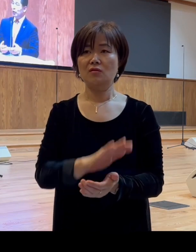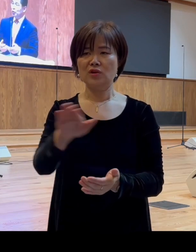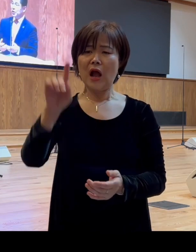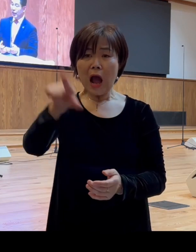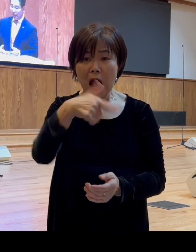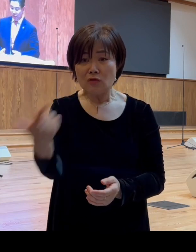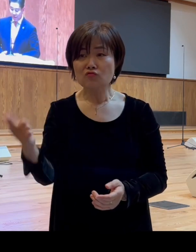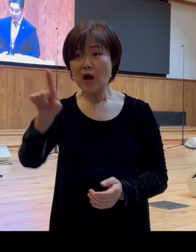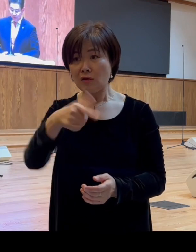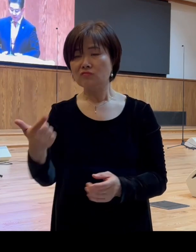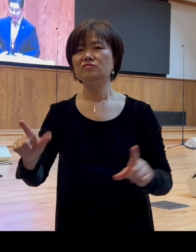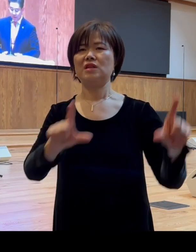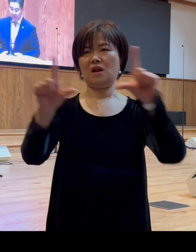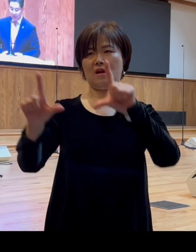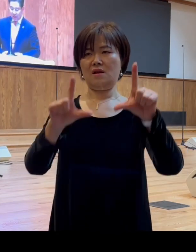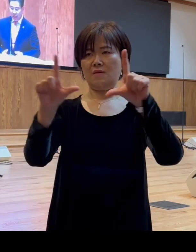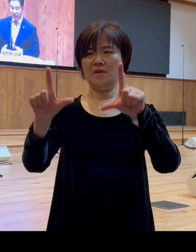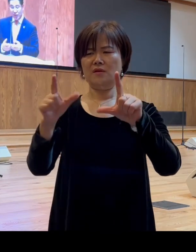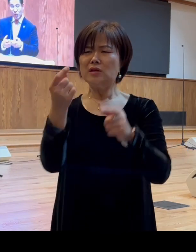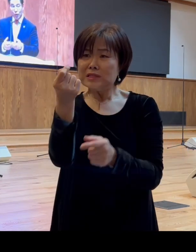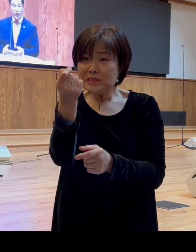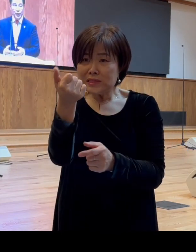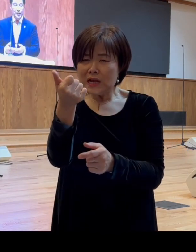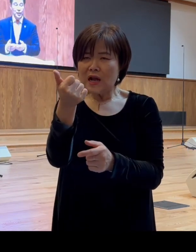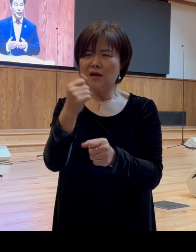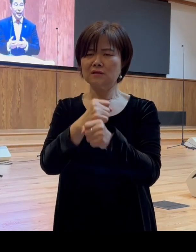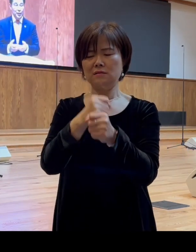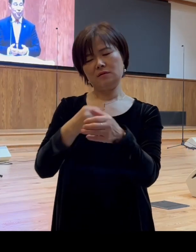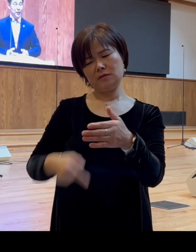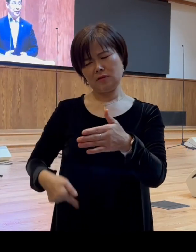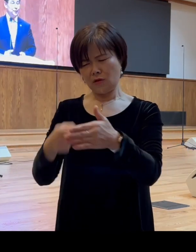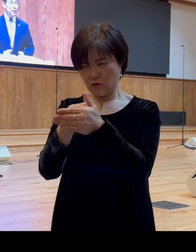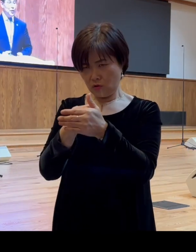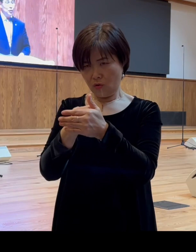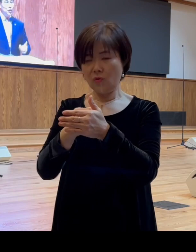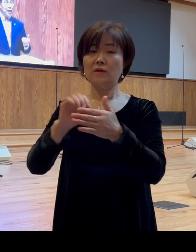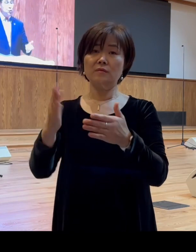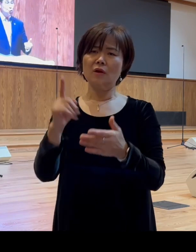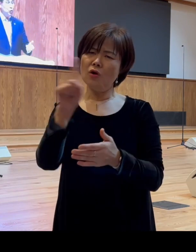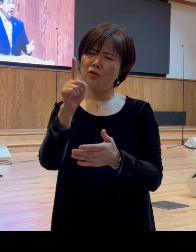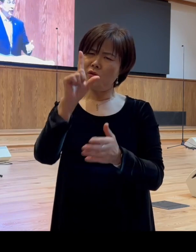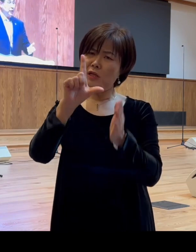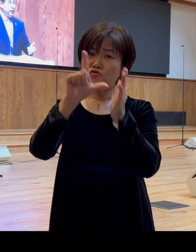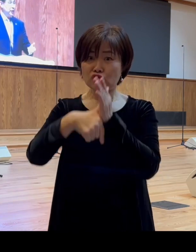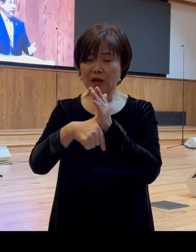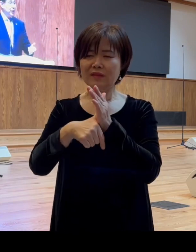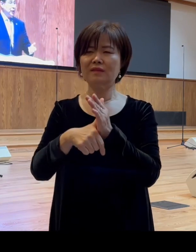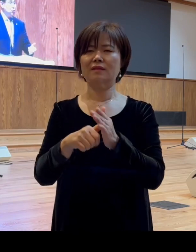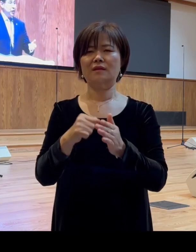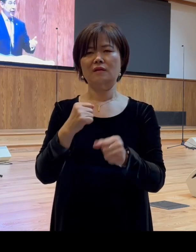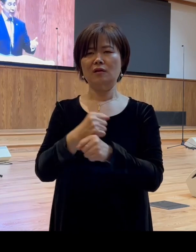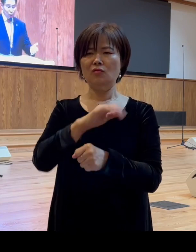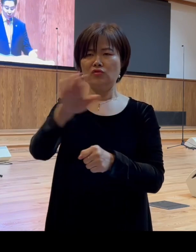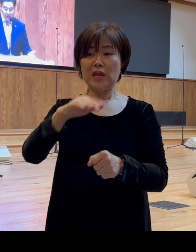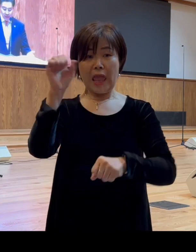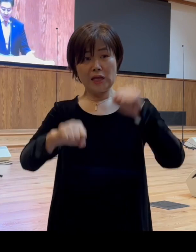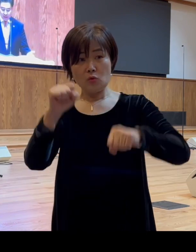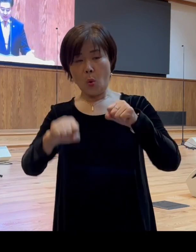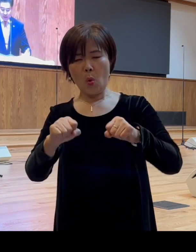살아가면서 작은 선택을 내립니다 어떤 한순간에 우리의 행동이 사실은 시간이